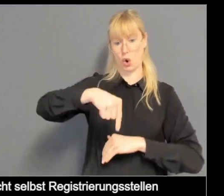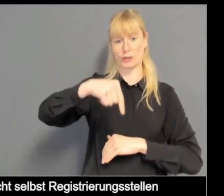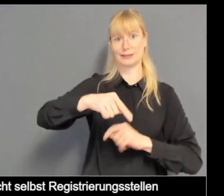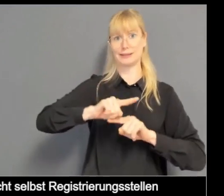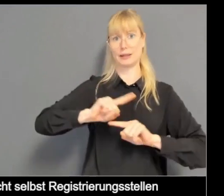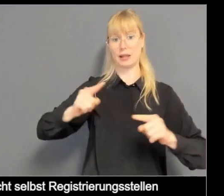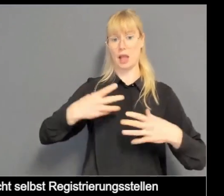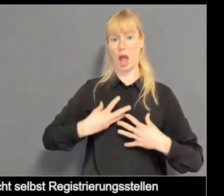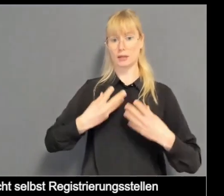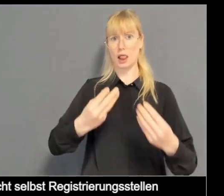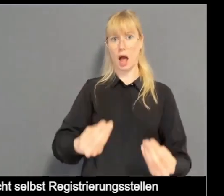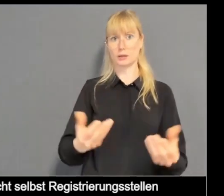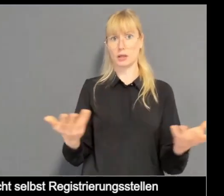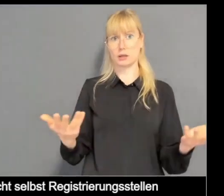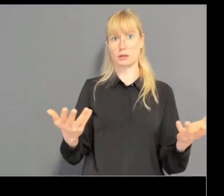Konferenz nach der